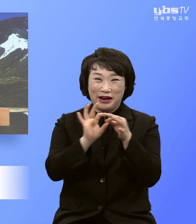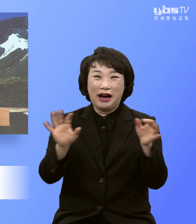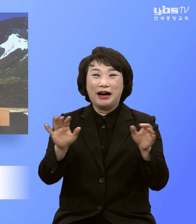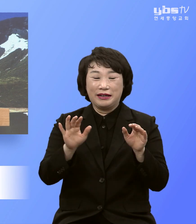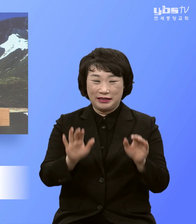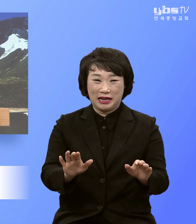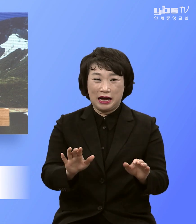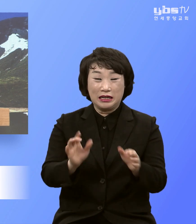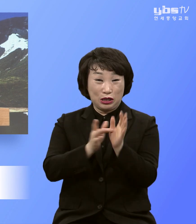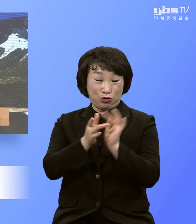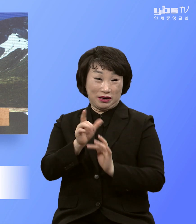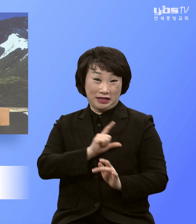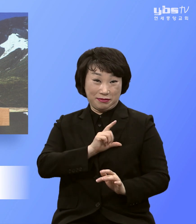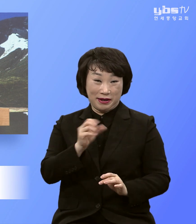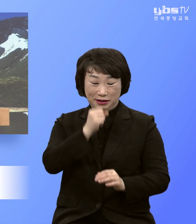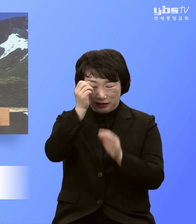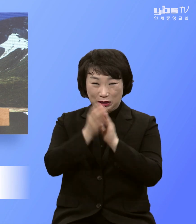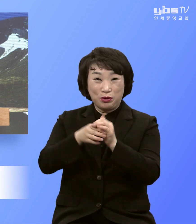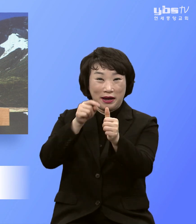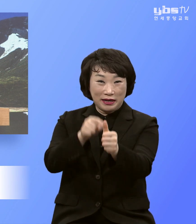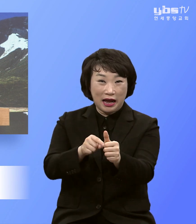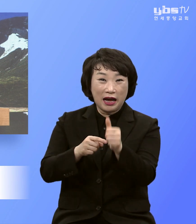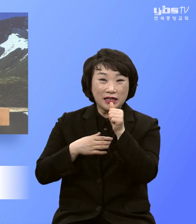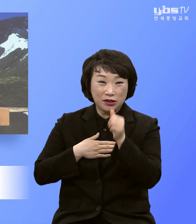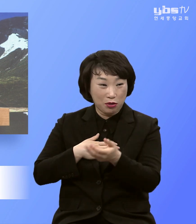무엇이든지 내 이름으로 구하라.